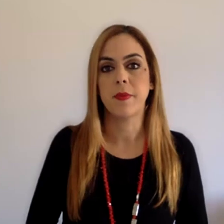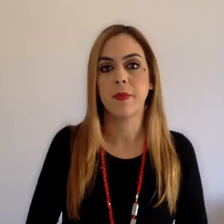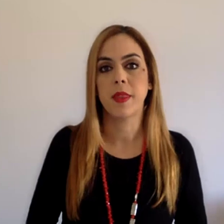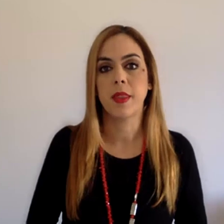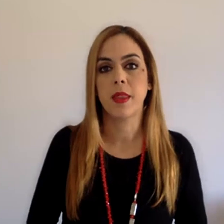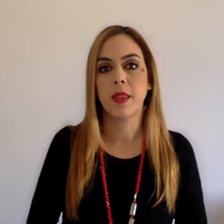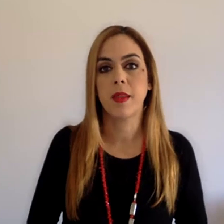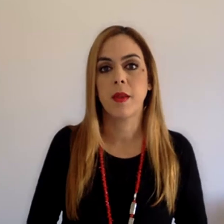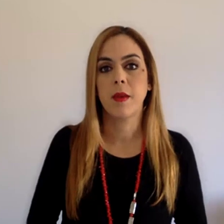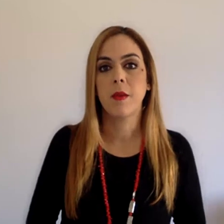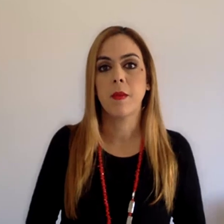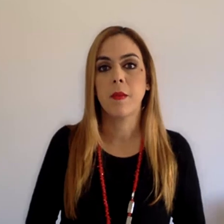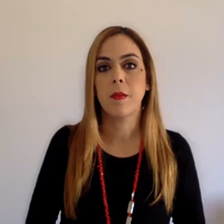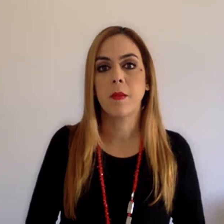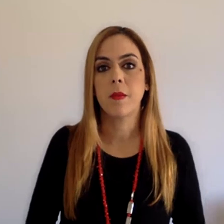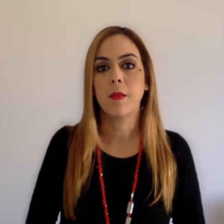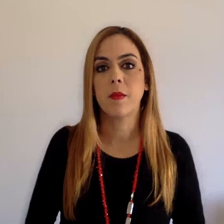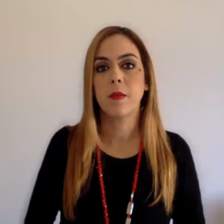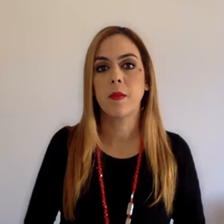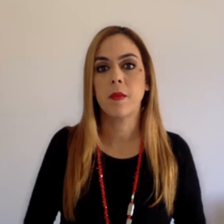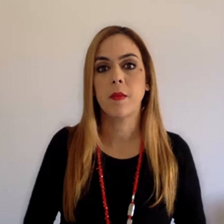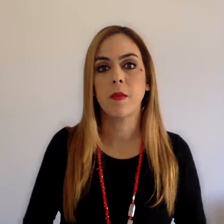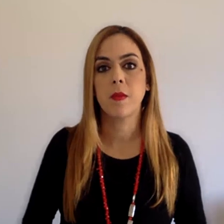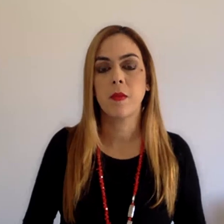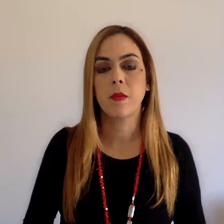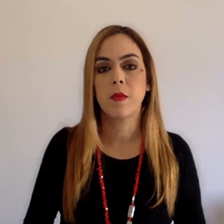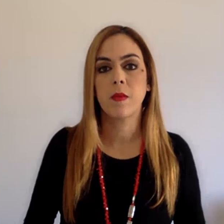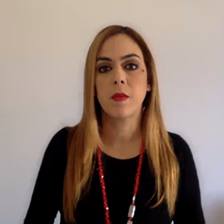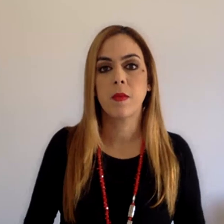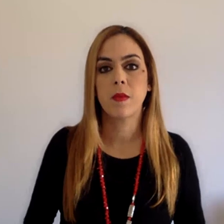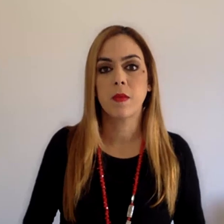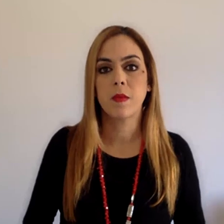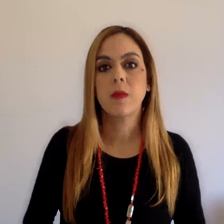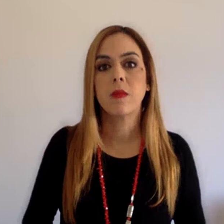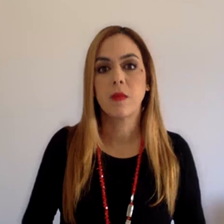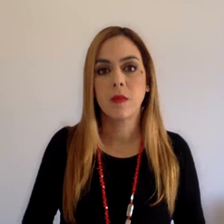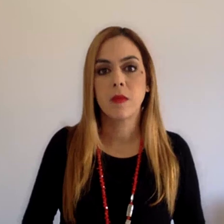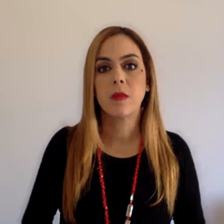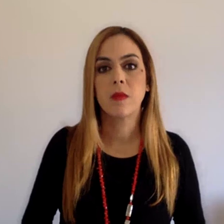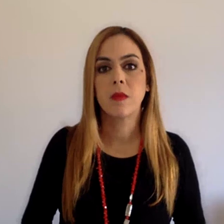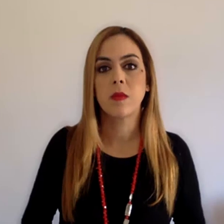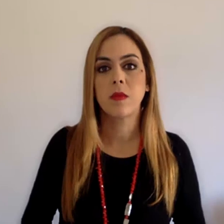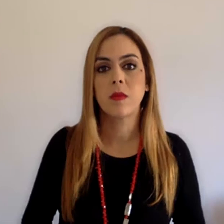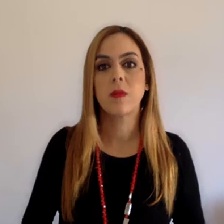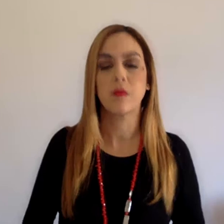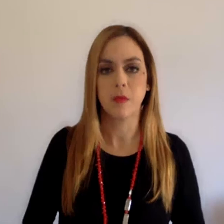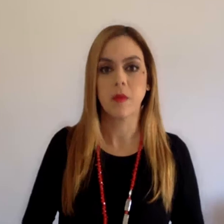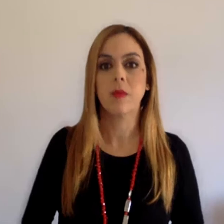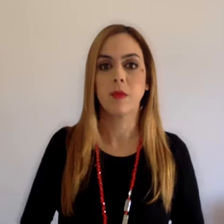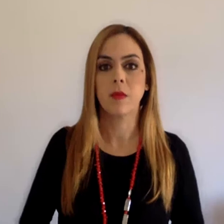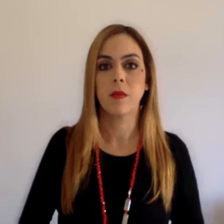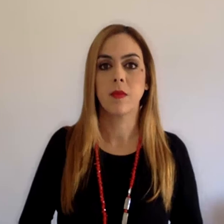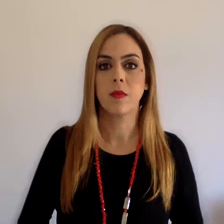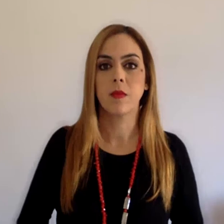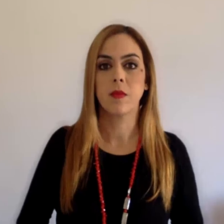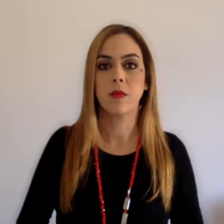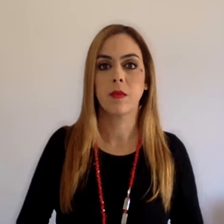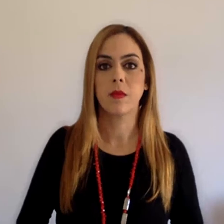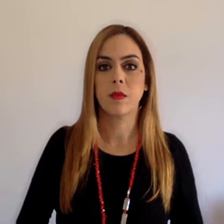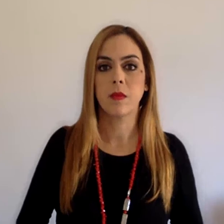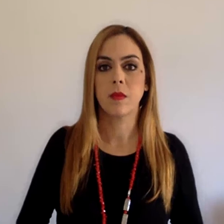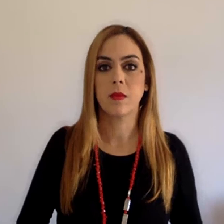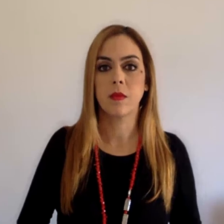cuando nosotras tenemos lo que es servicios psicosociales aquí la mayoría somos trabajadoras sociales que trabajamos